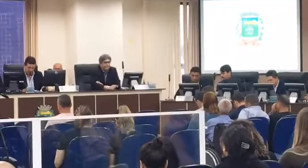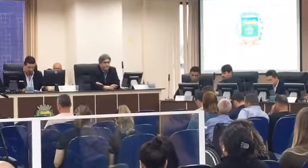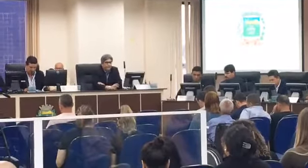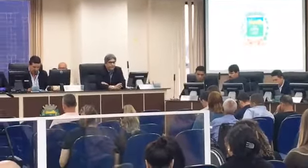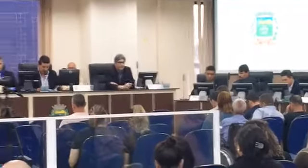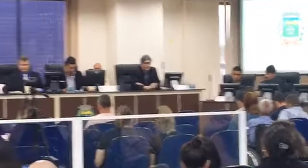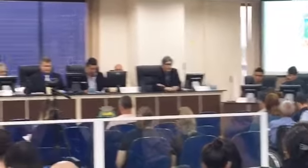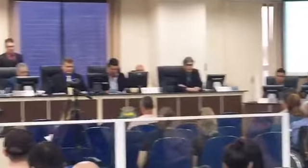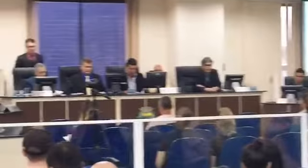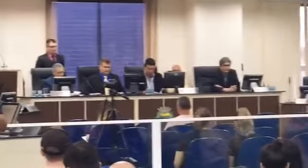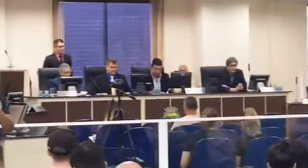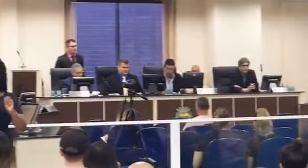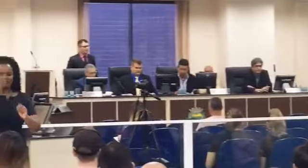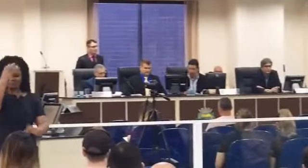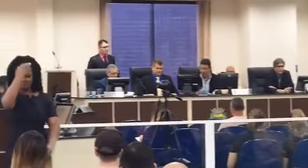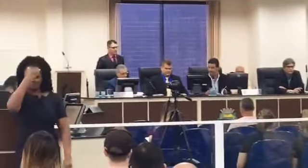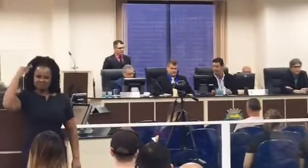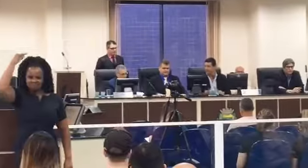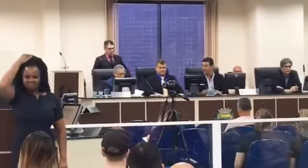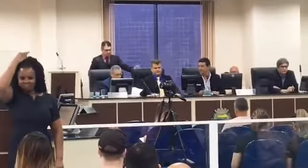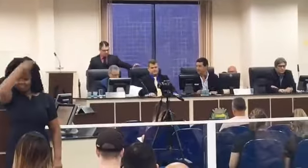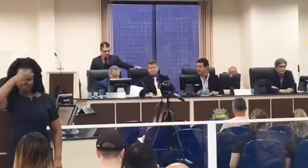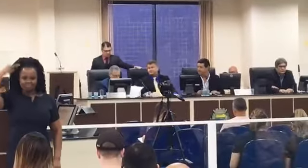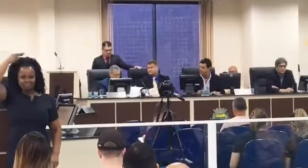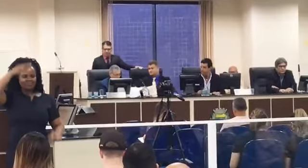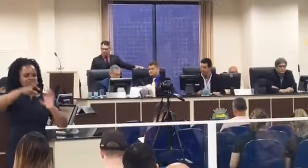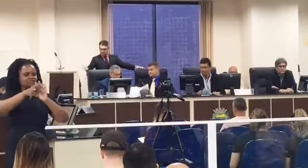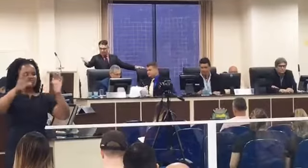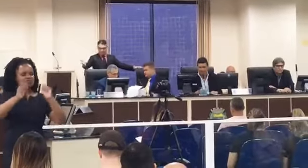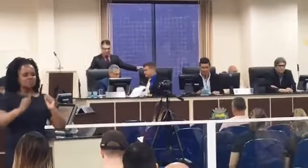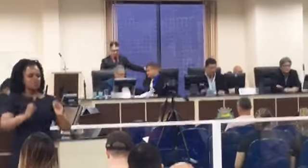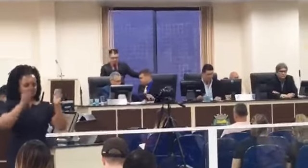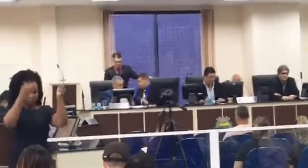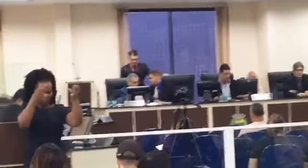municipal Marcelo Elias Roque.